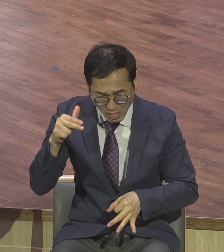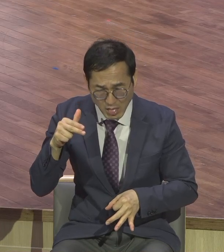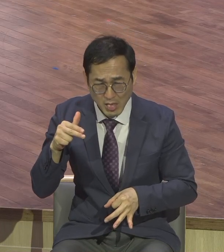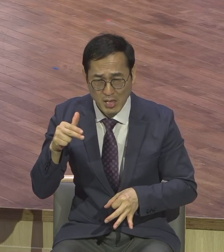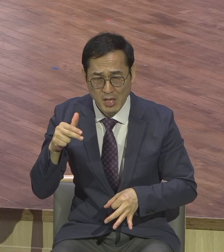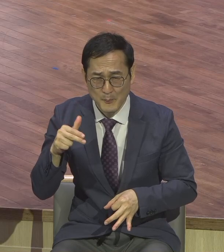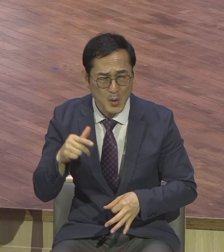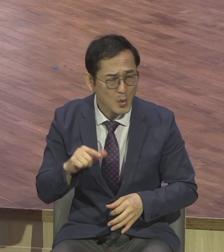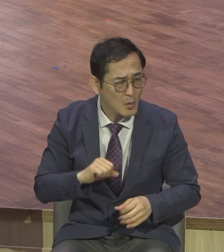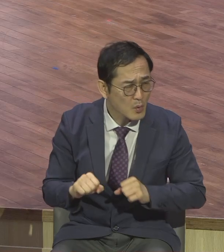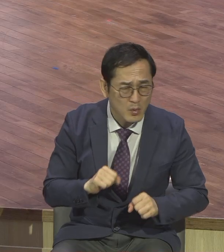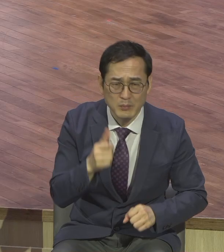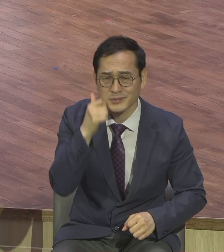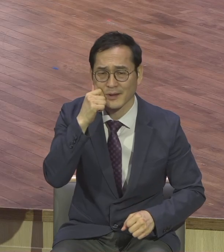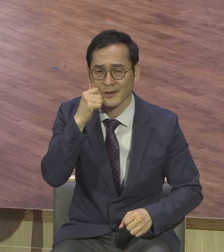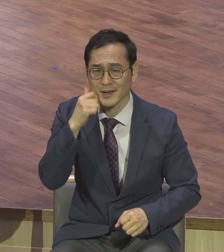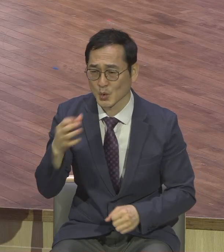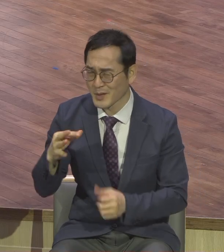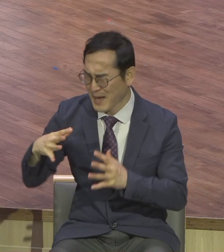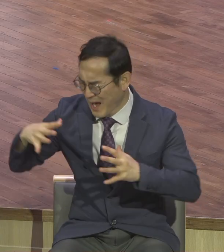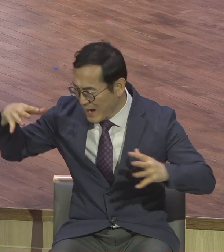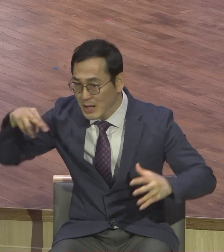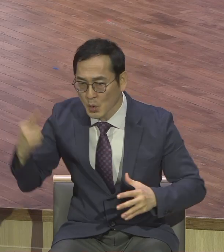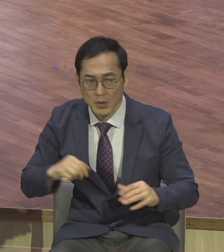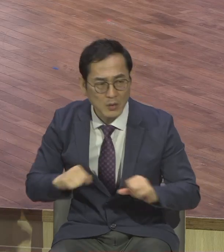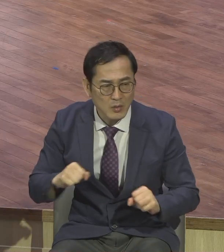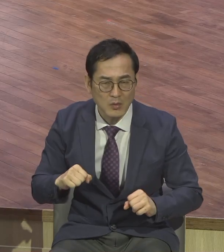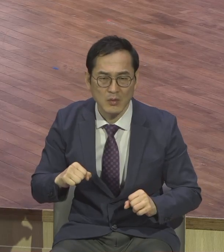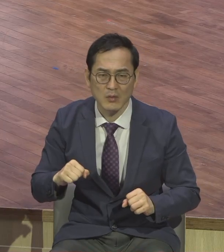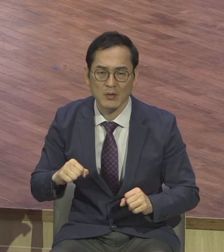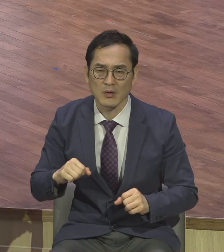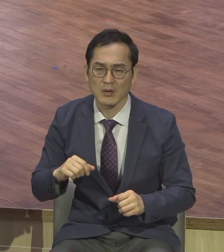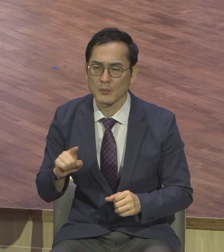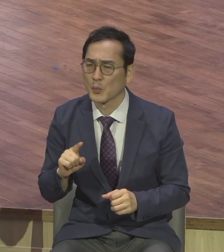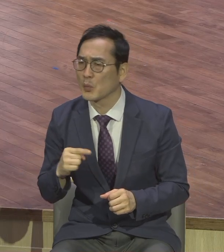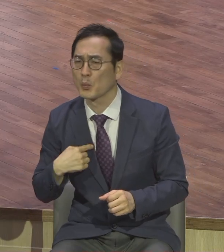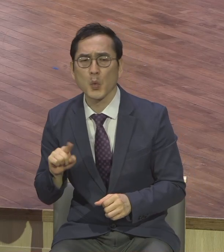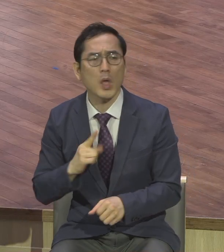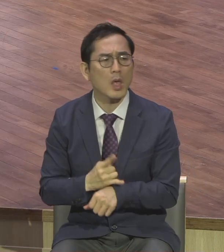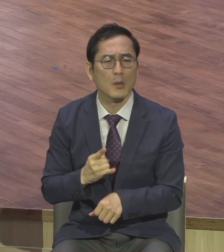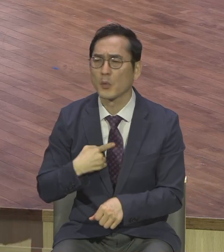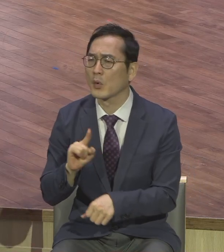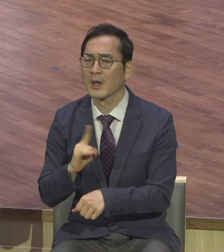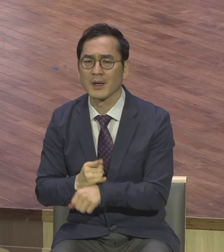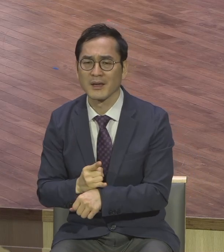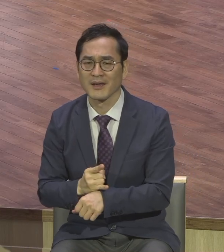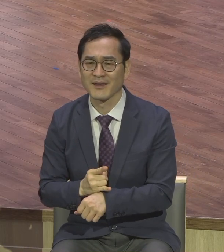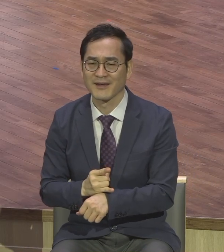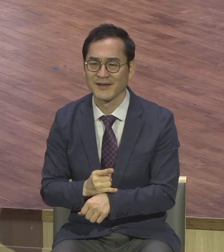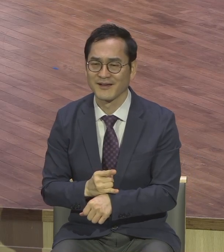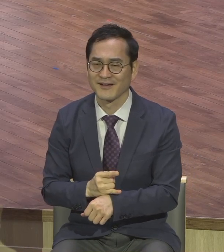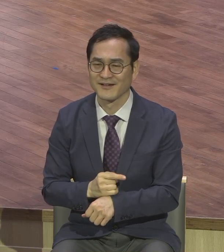돈이 너무 몇십조, 몇백조시면 할 게 없다니까. 그래서 뭐 합니까?